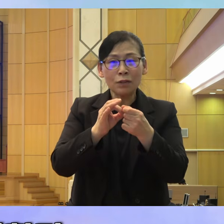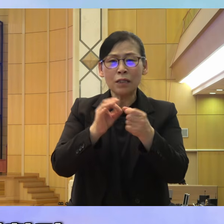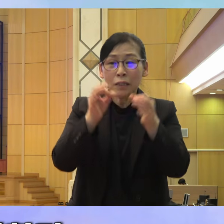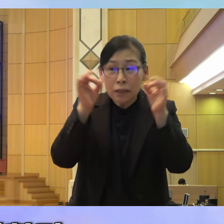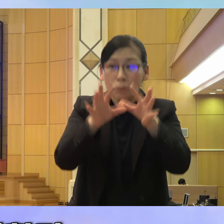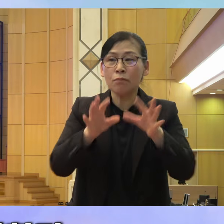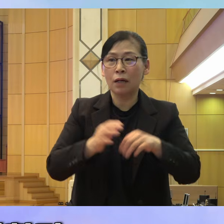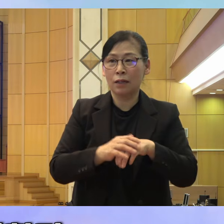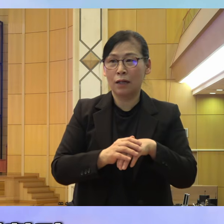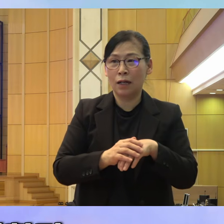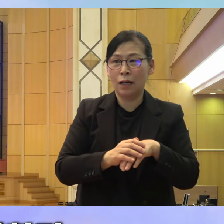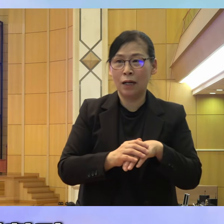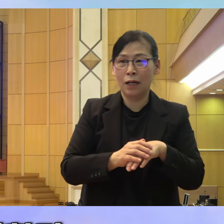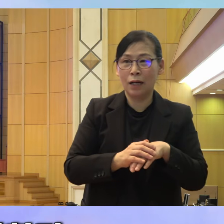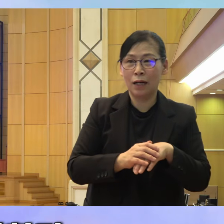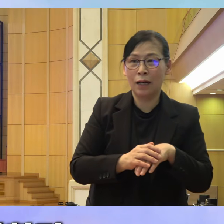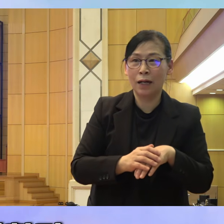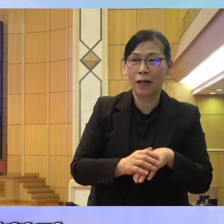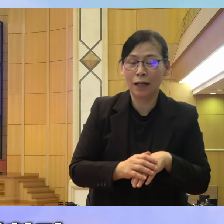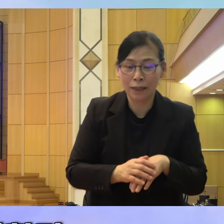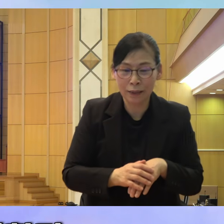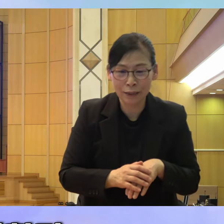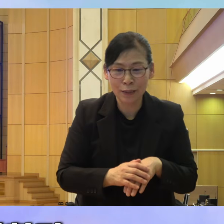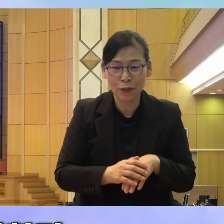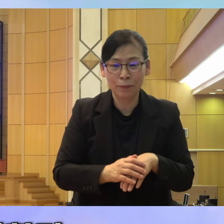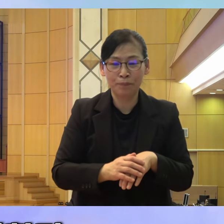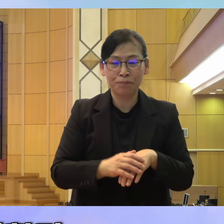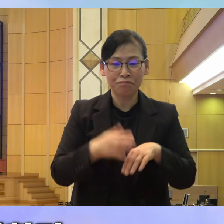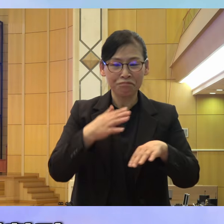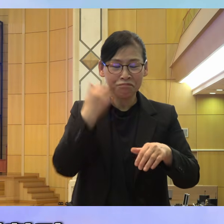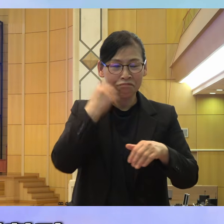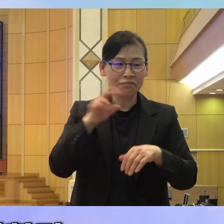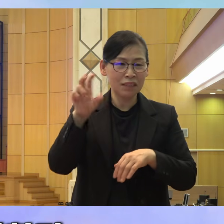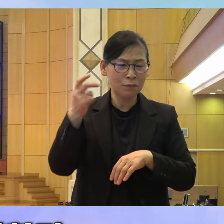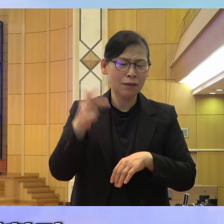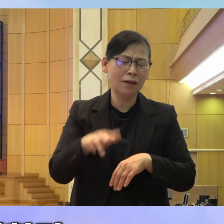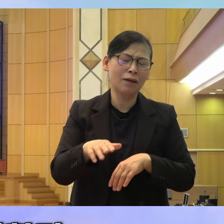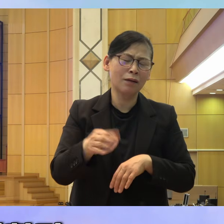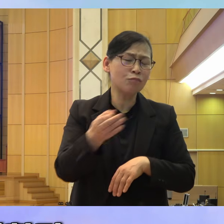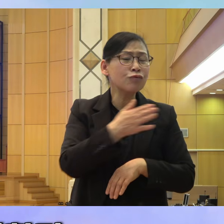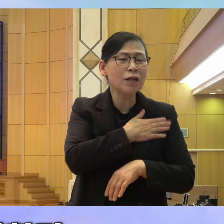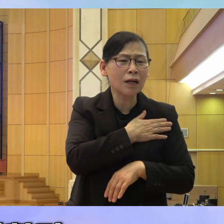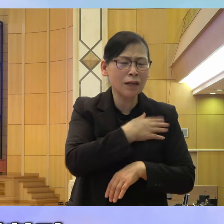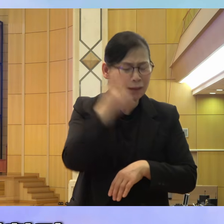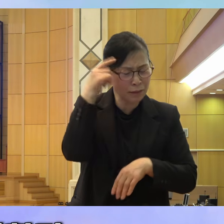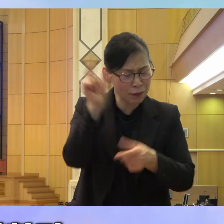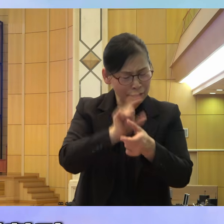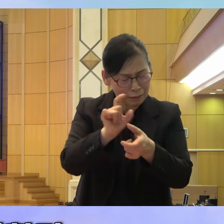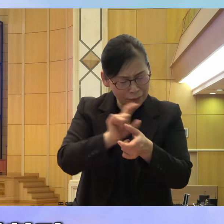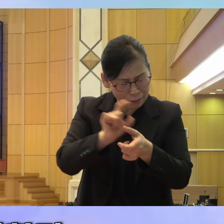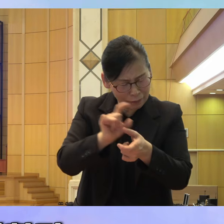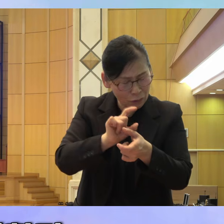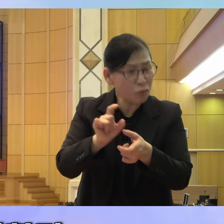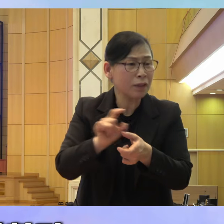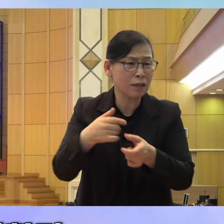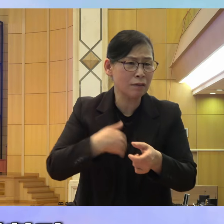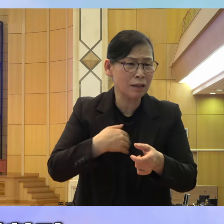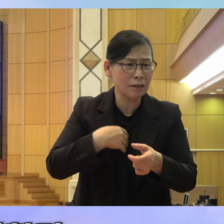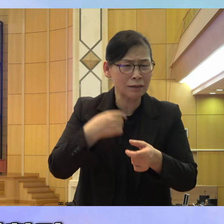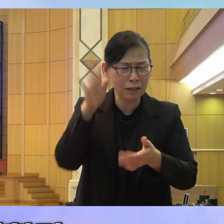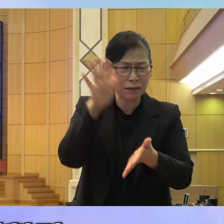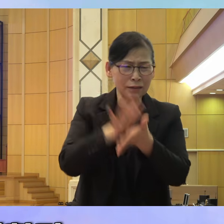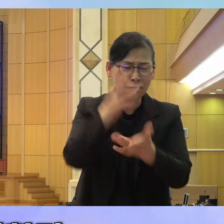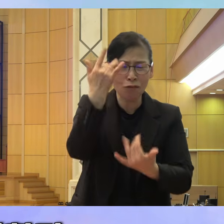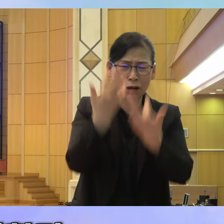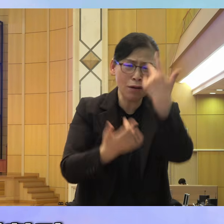누가 하면 10년 28절 보니까 내 형제 5이 있으니, 이 부자가 팍